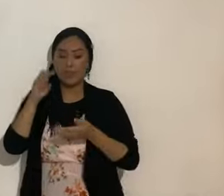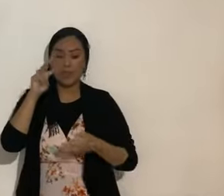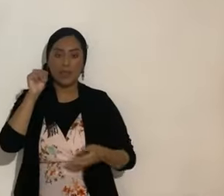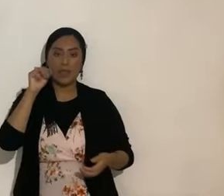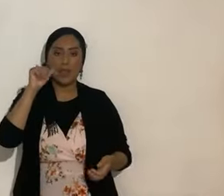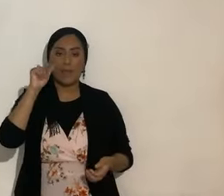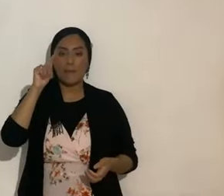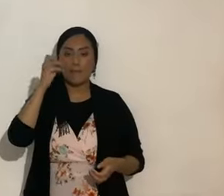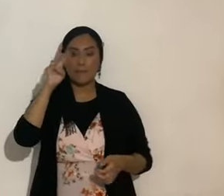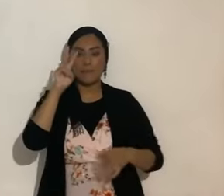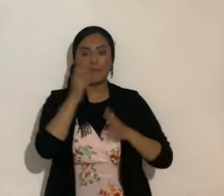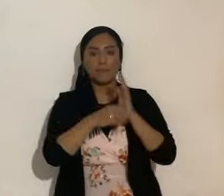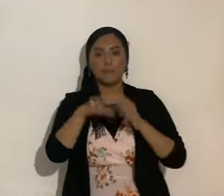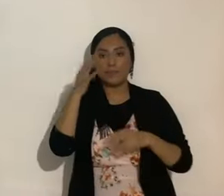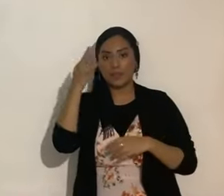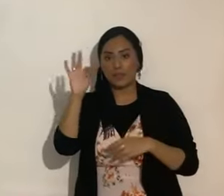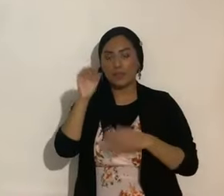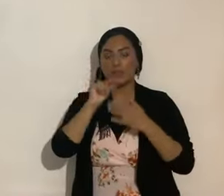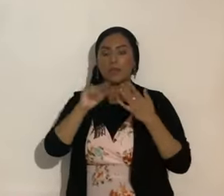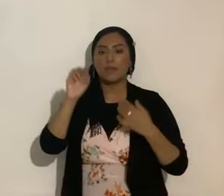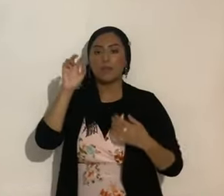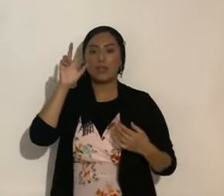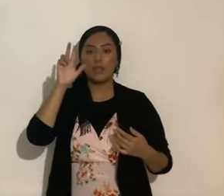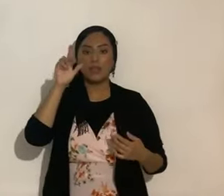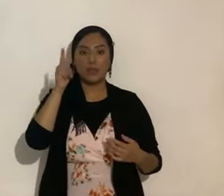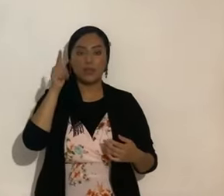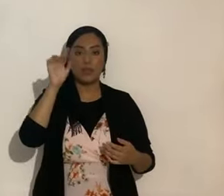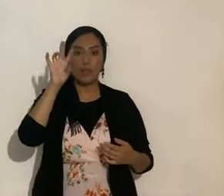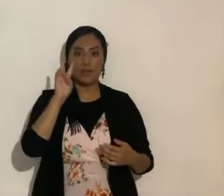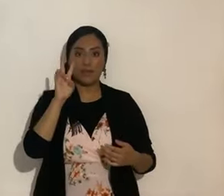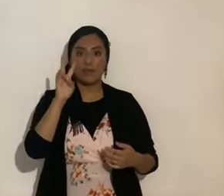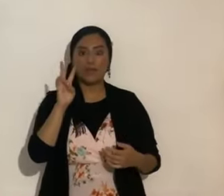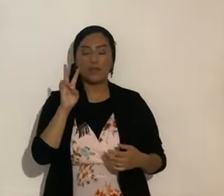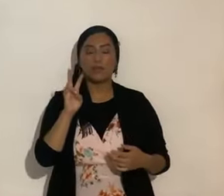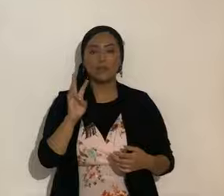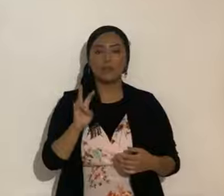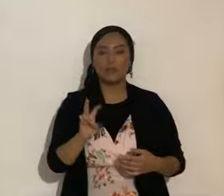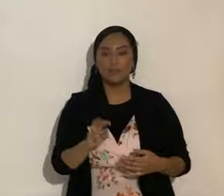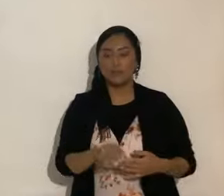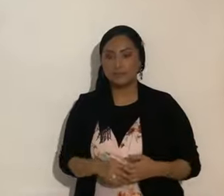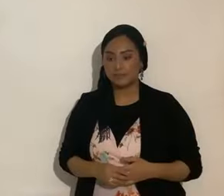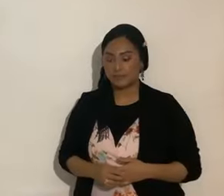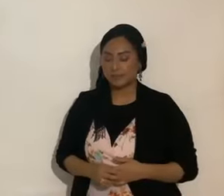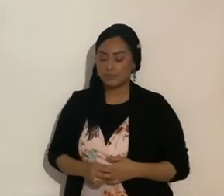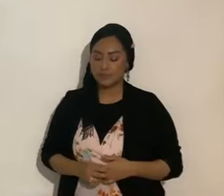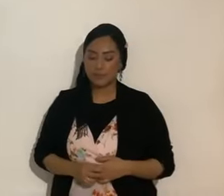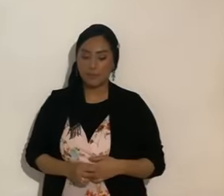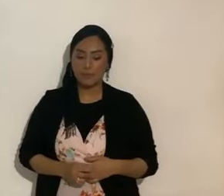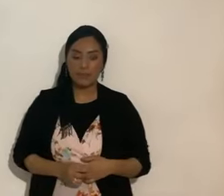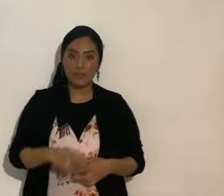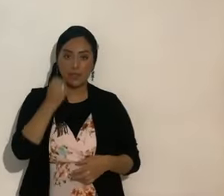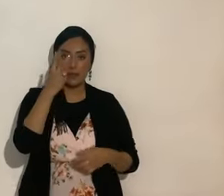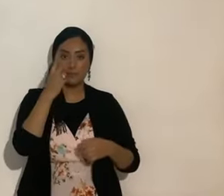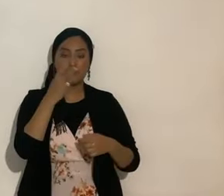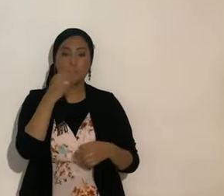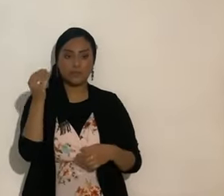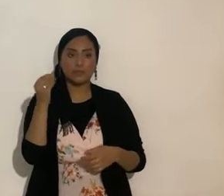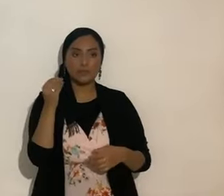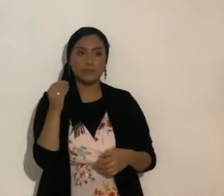Mateo 19, en el verso 27. ¿Ves? Mateo 19, verso 27.